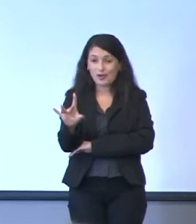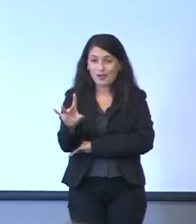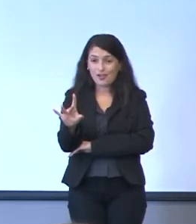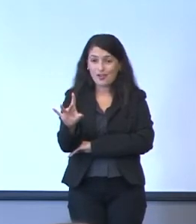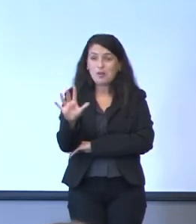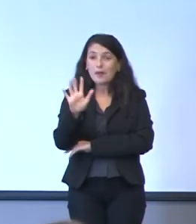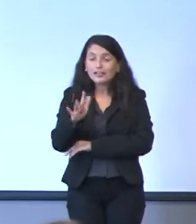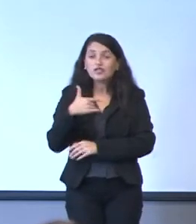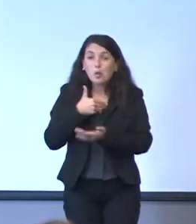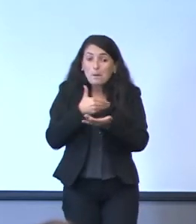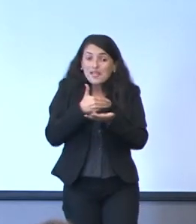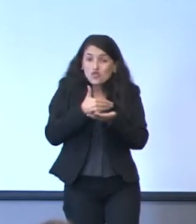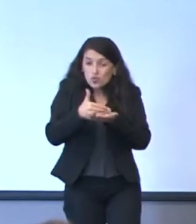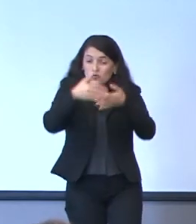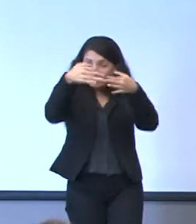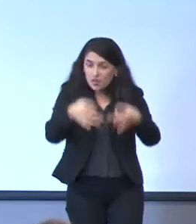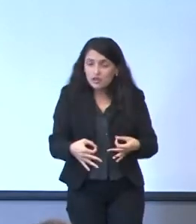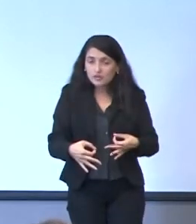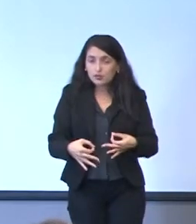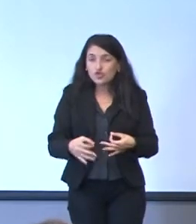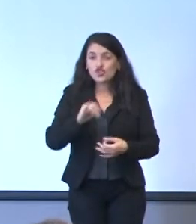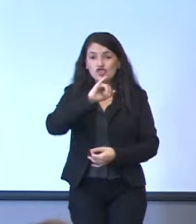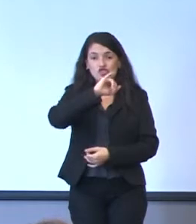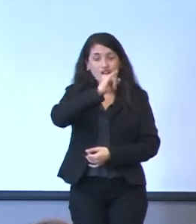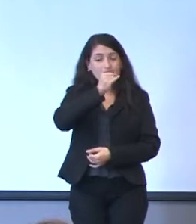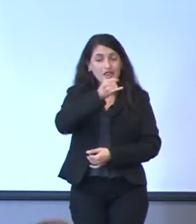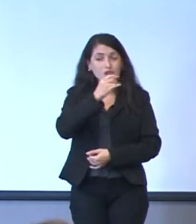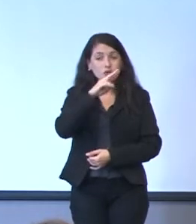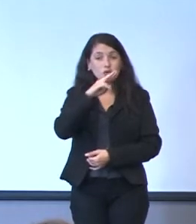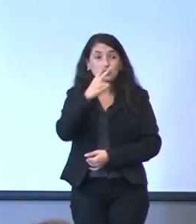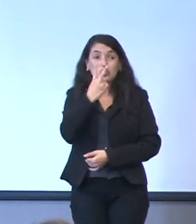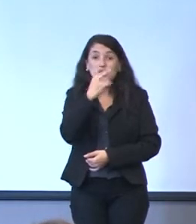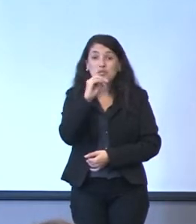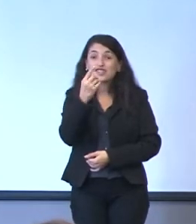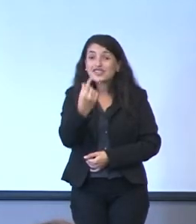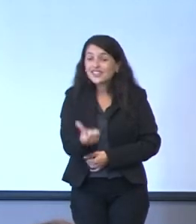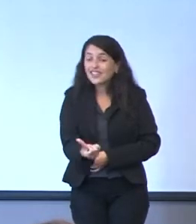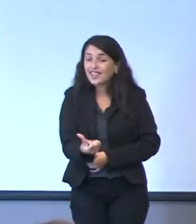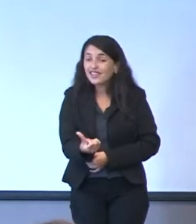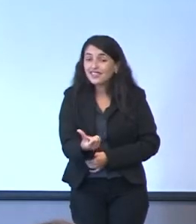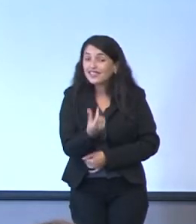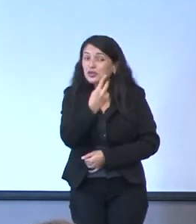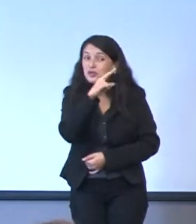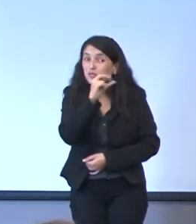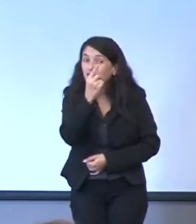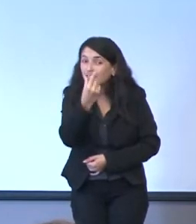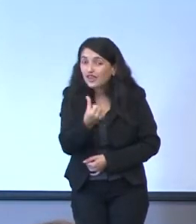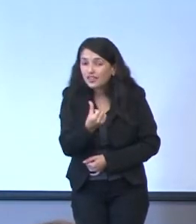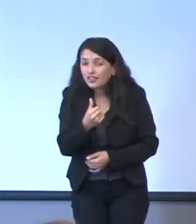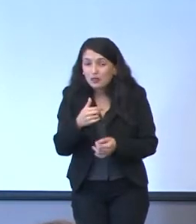de 2016. Ela é um bebezinho que está aprendendo a andar ainda, né?